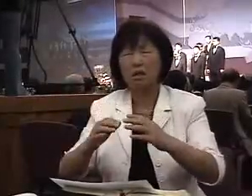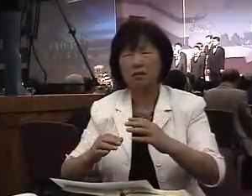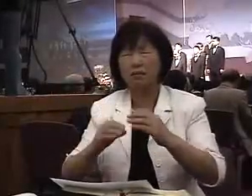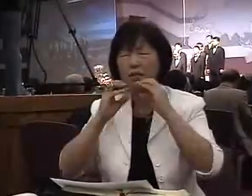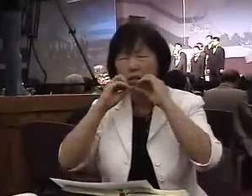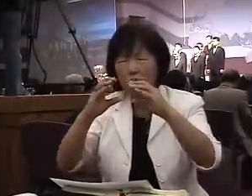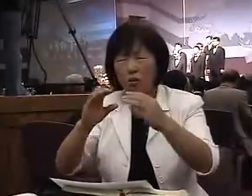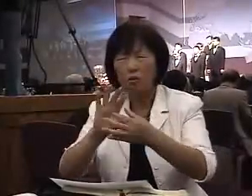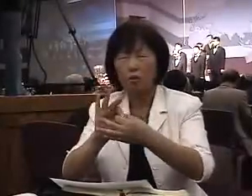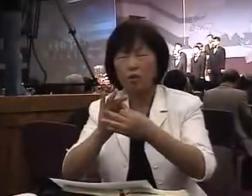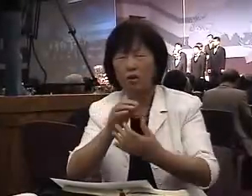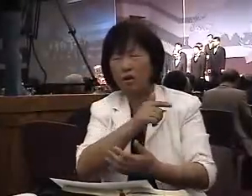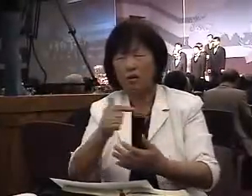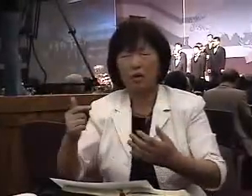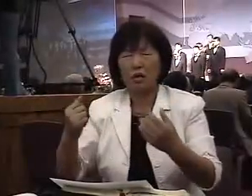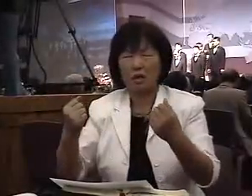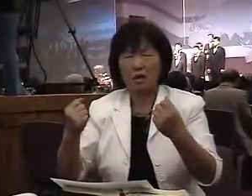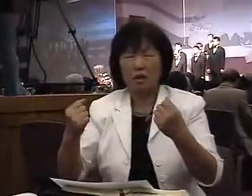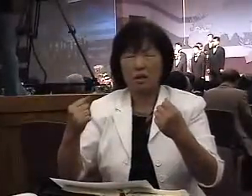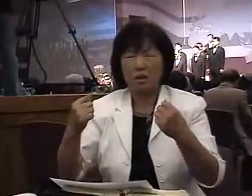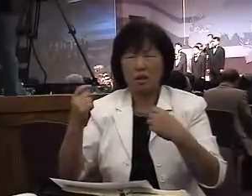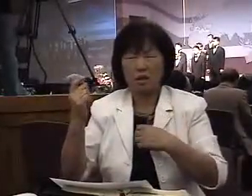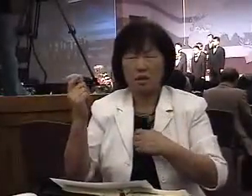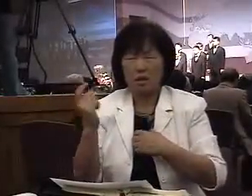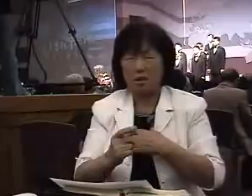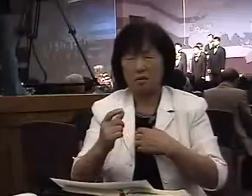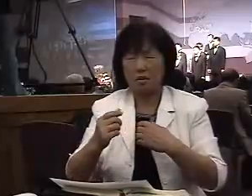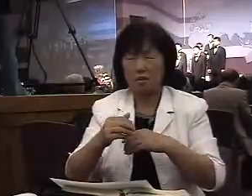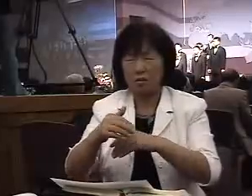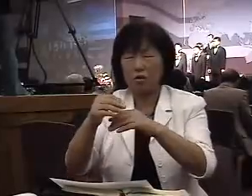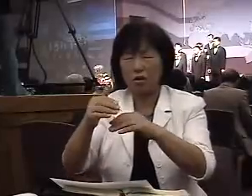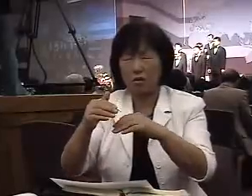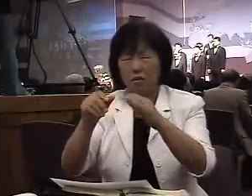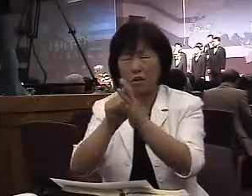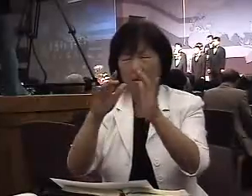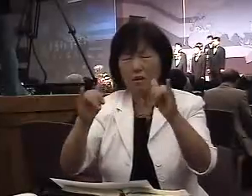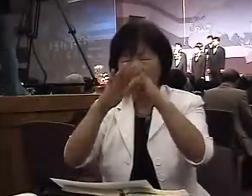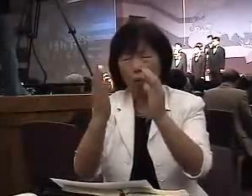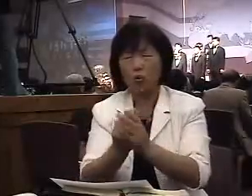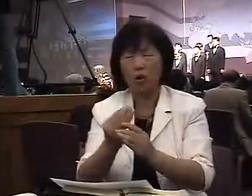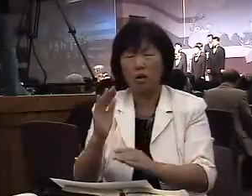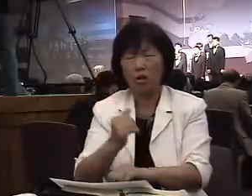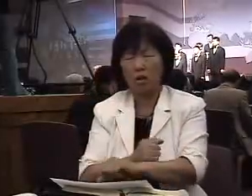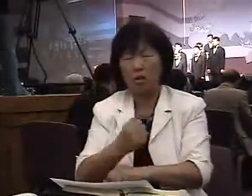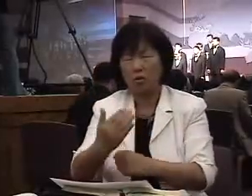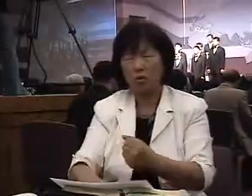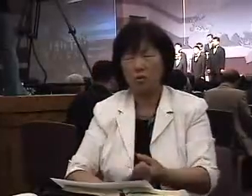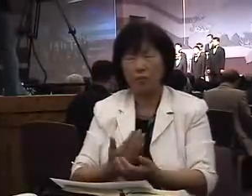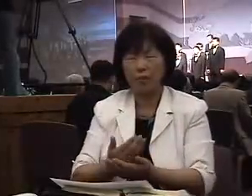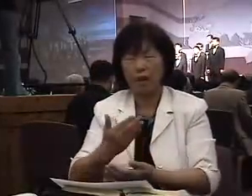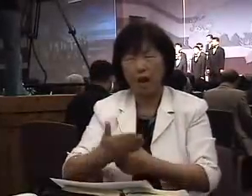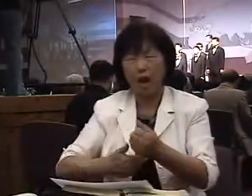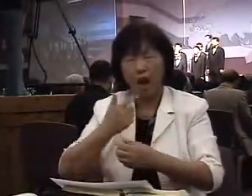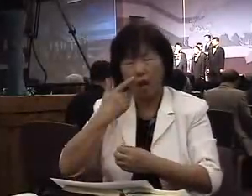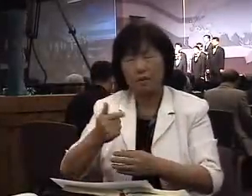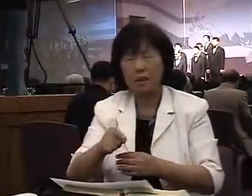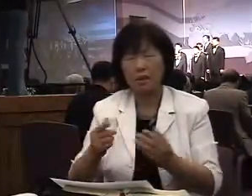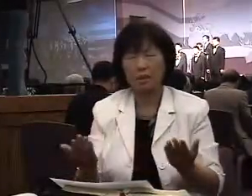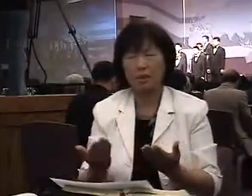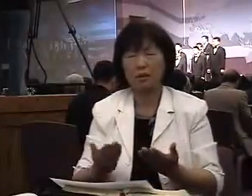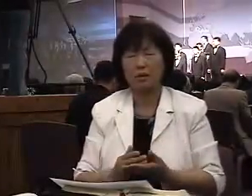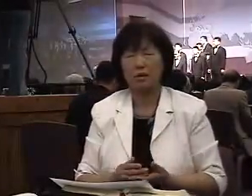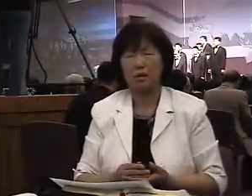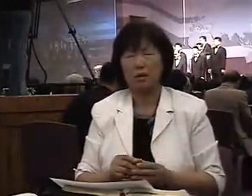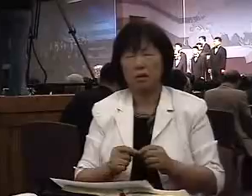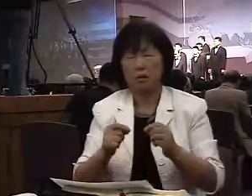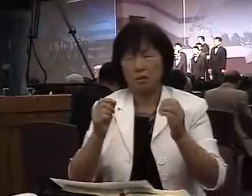통하여서 엄청나게 파워풀하게 전진하는 주의 백성들 모두가 되게 하여 주시옵소서. 하나님 아버지, 이 일에